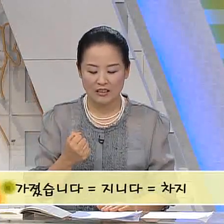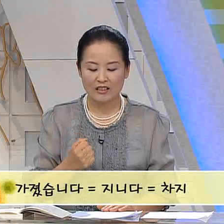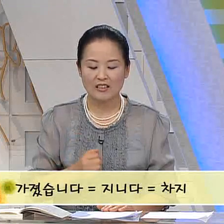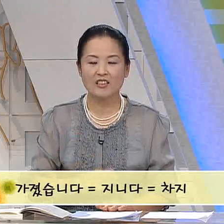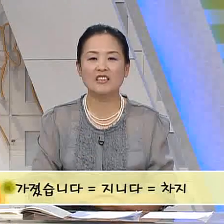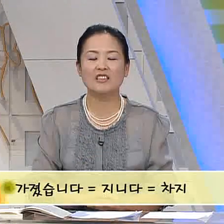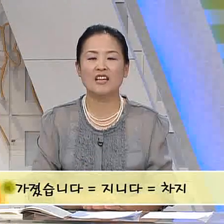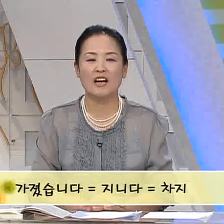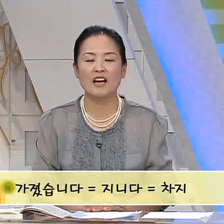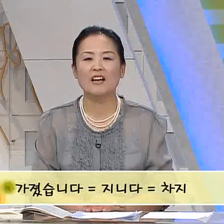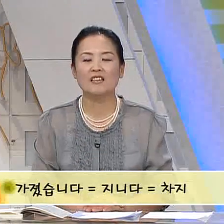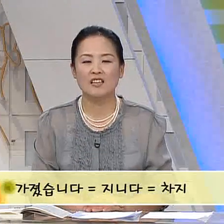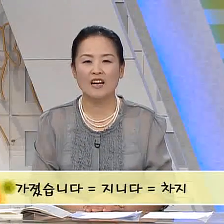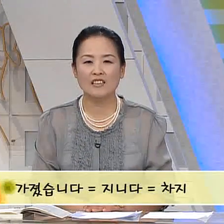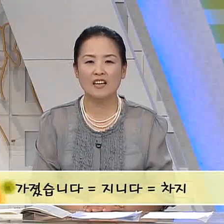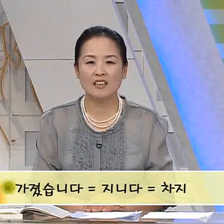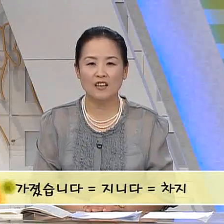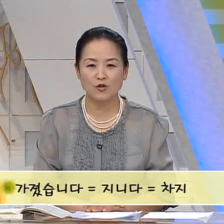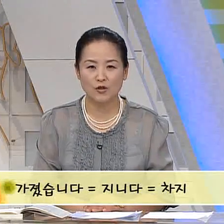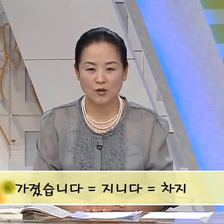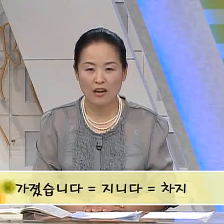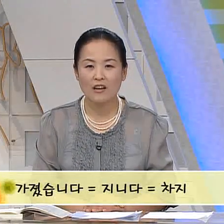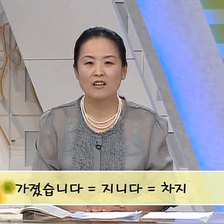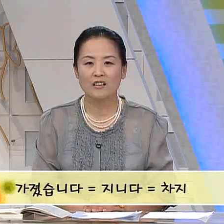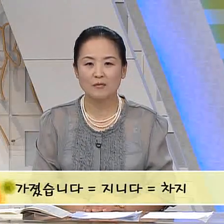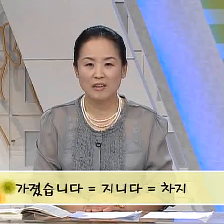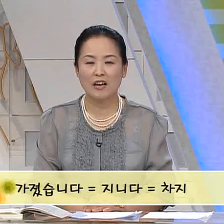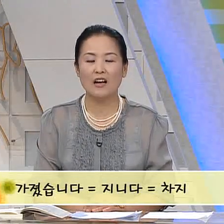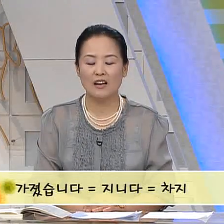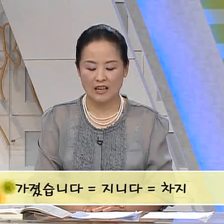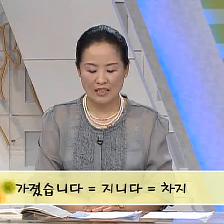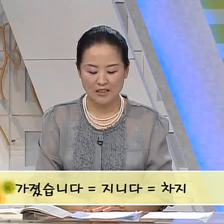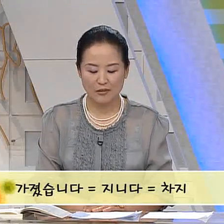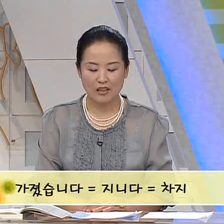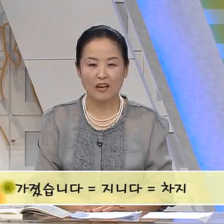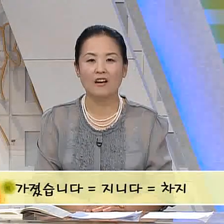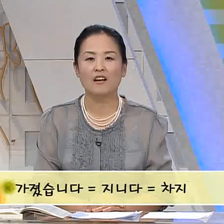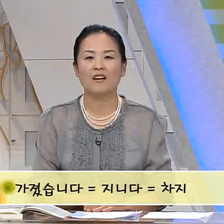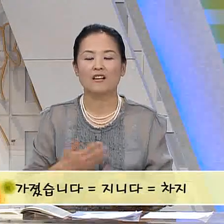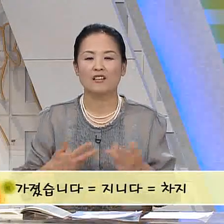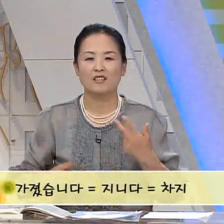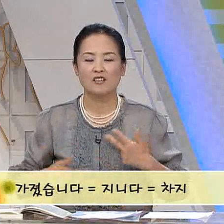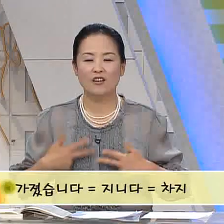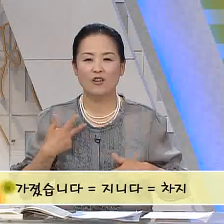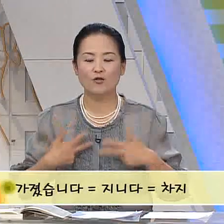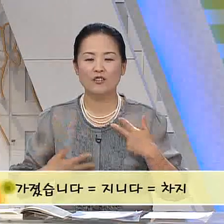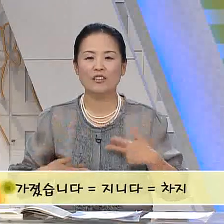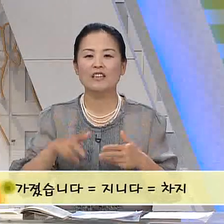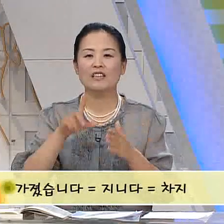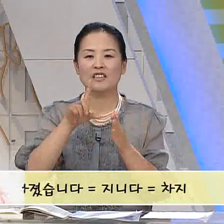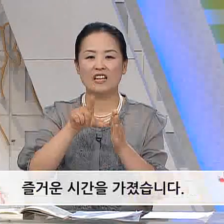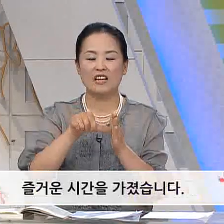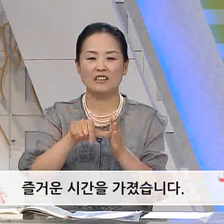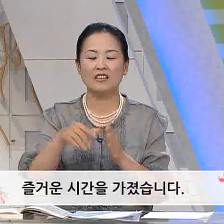지니다 차지하다는 수화와 의미가 같습니다. 즐거운 시간을